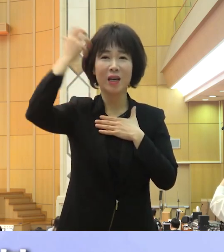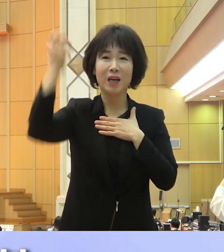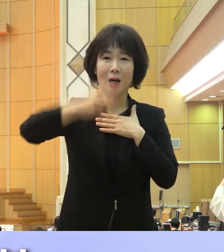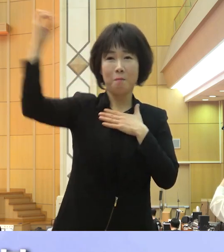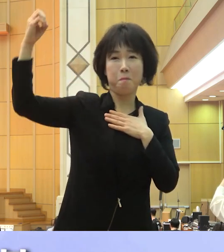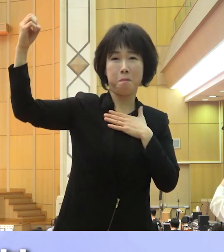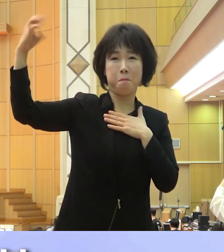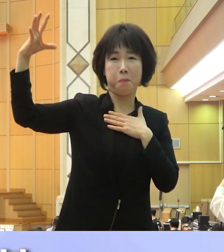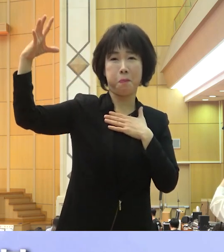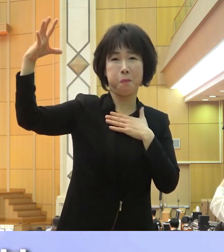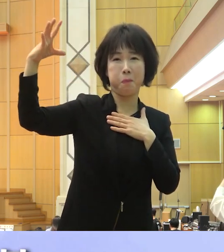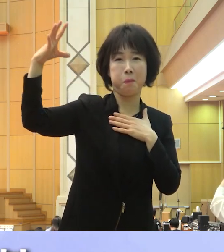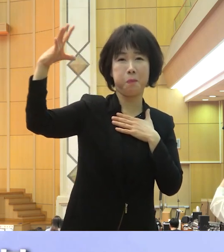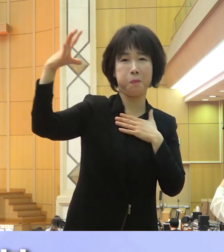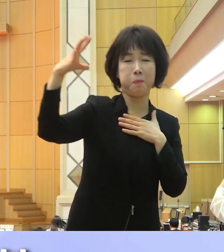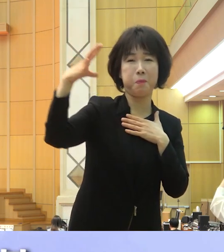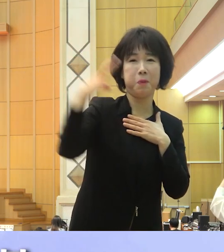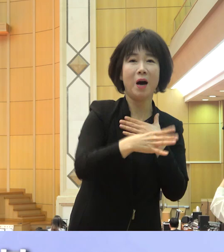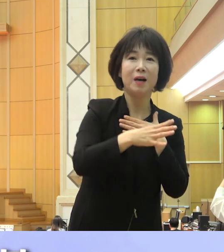주의 영광 빛난 듯이,